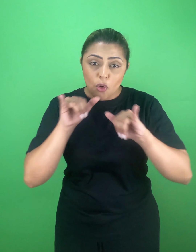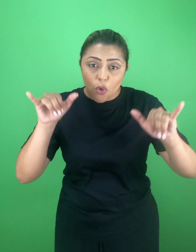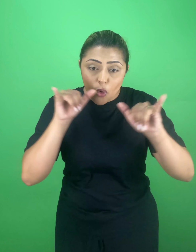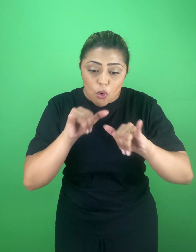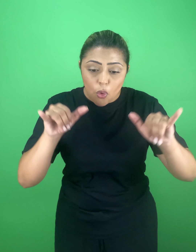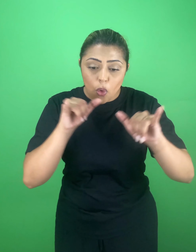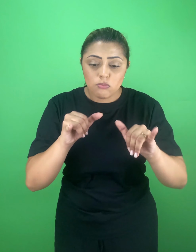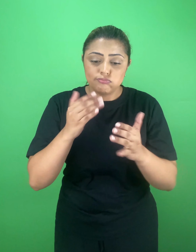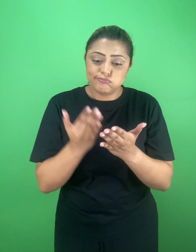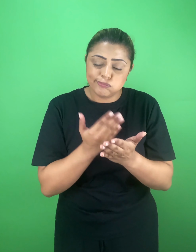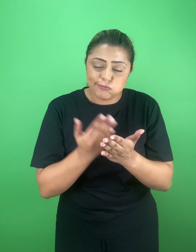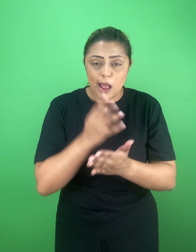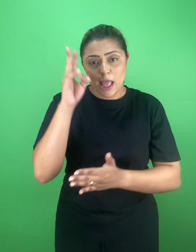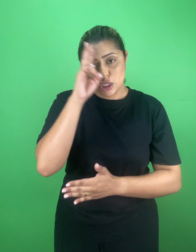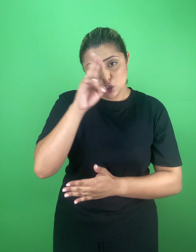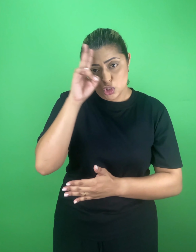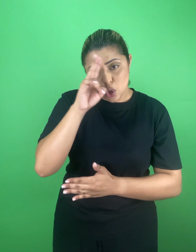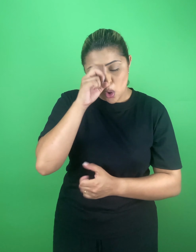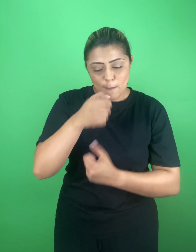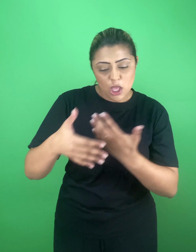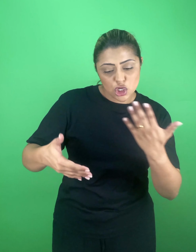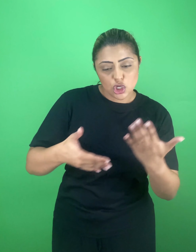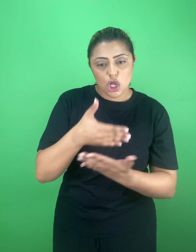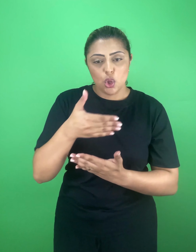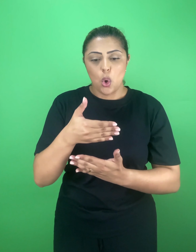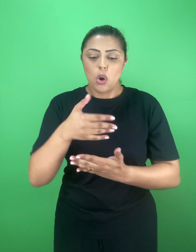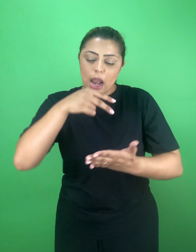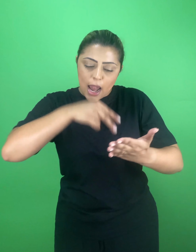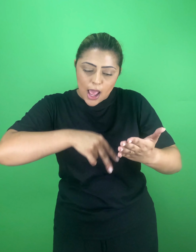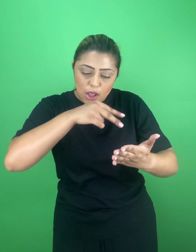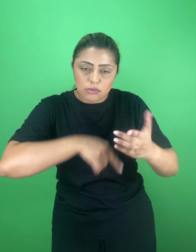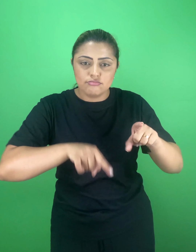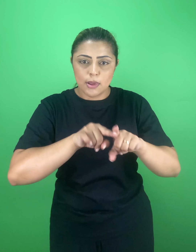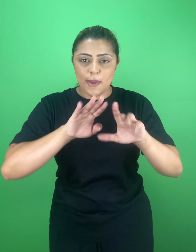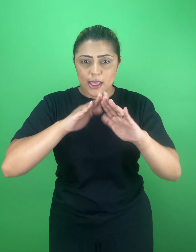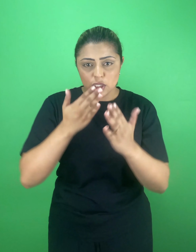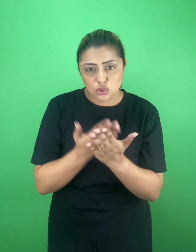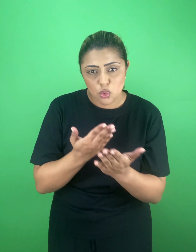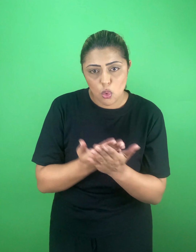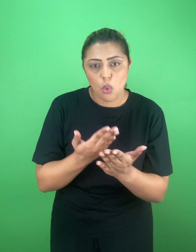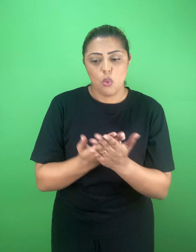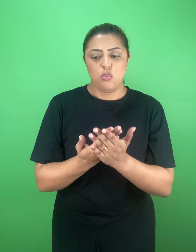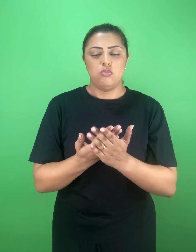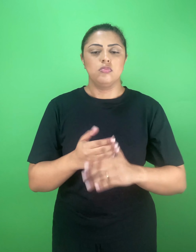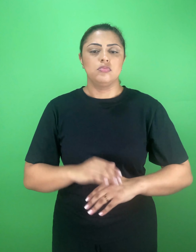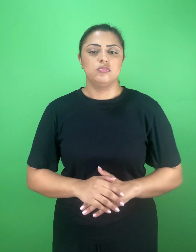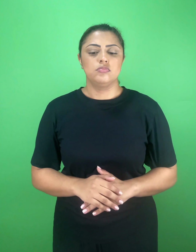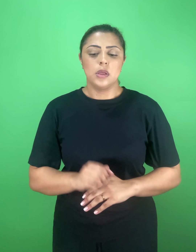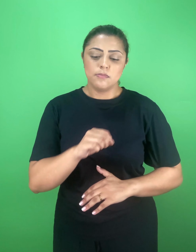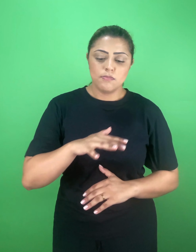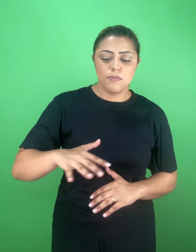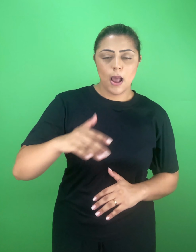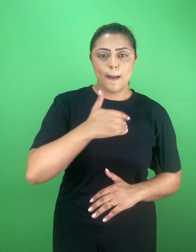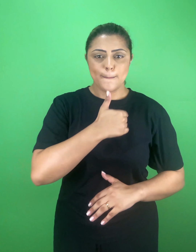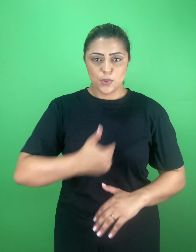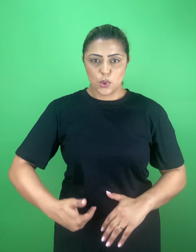Mediador de leitura em bibliotecas, escolas, pontos de leitura ou espaços públicos 6.